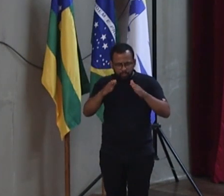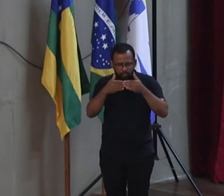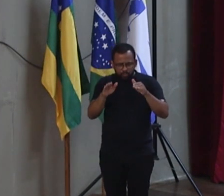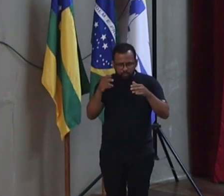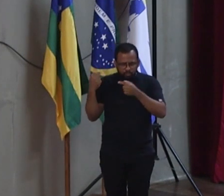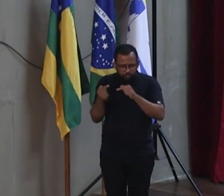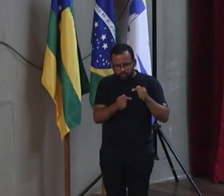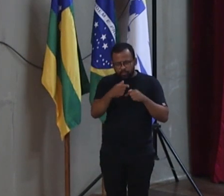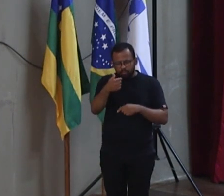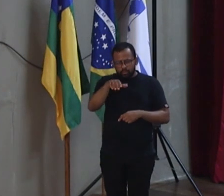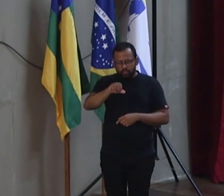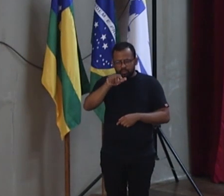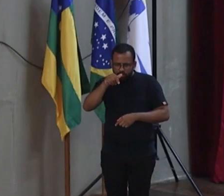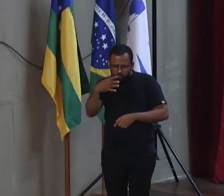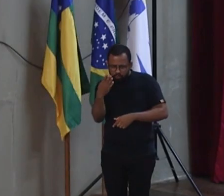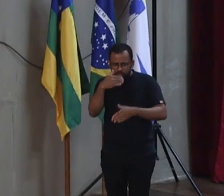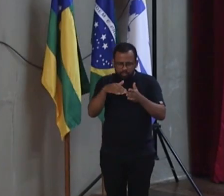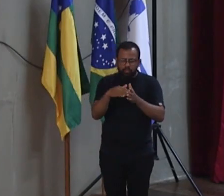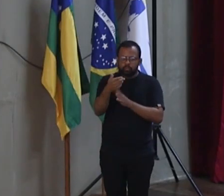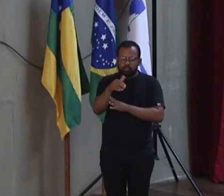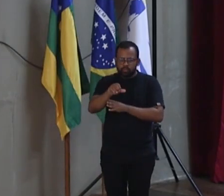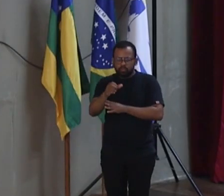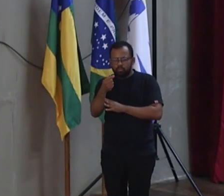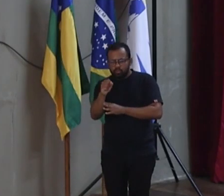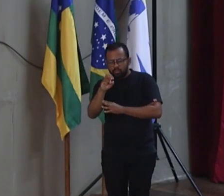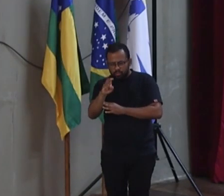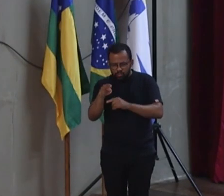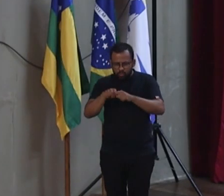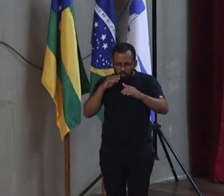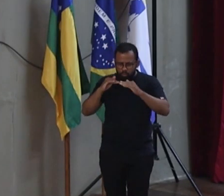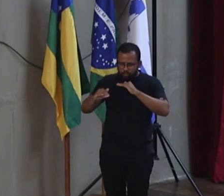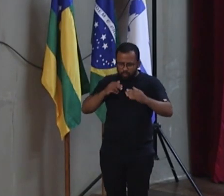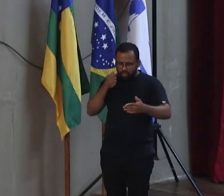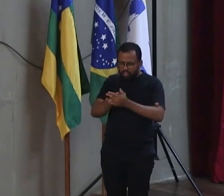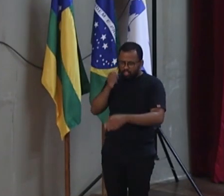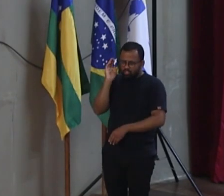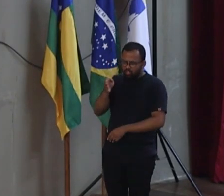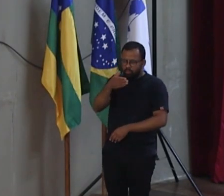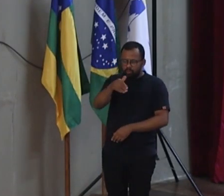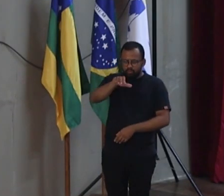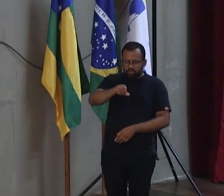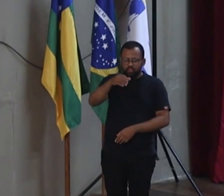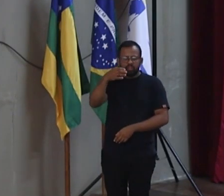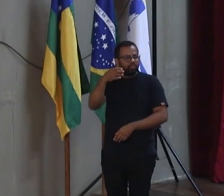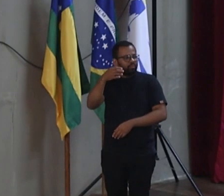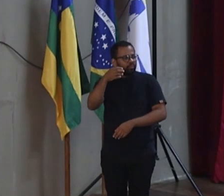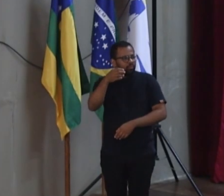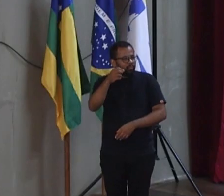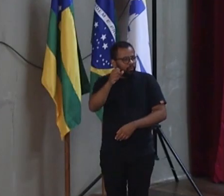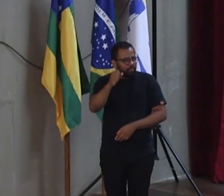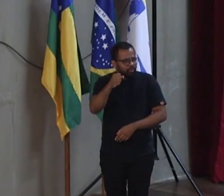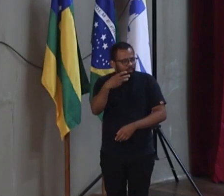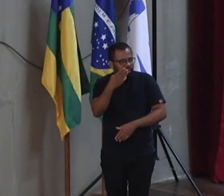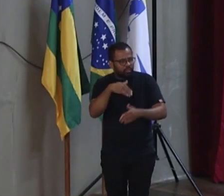Abertura política entre 74 e 85, movimento direta já 83 e 84 e